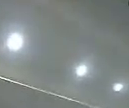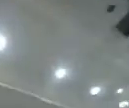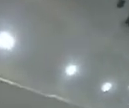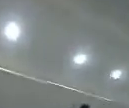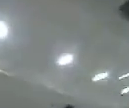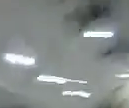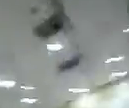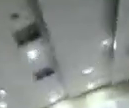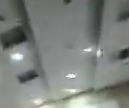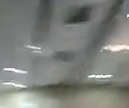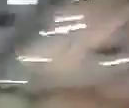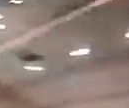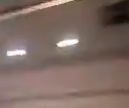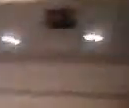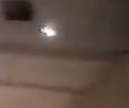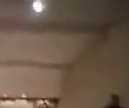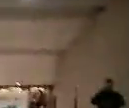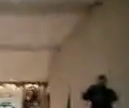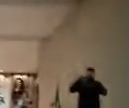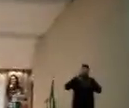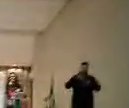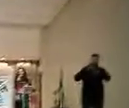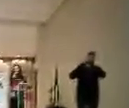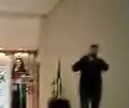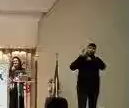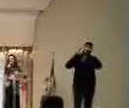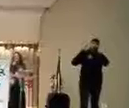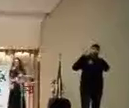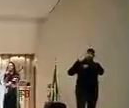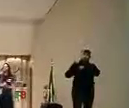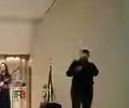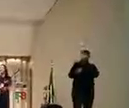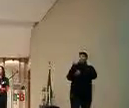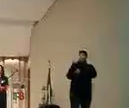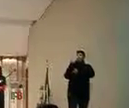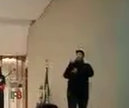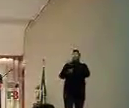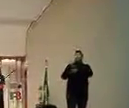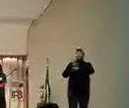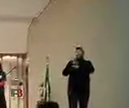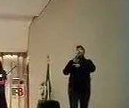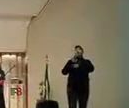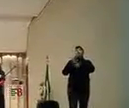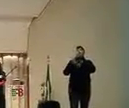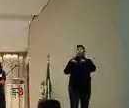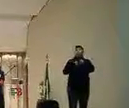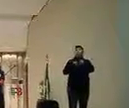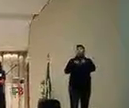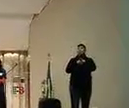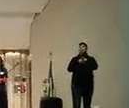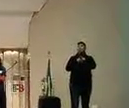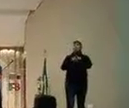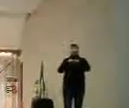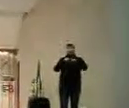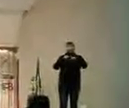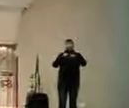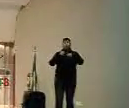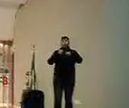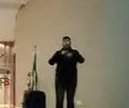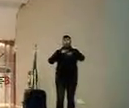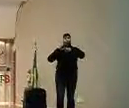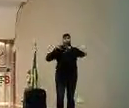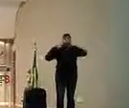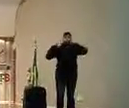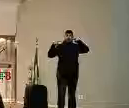ano. Muito bem-vindos. Espero que vocês aproveitem e contribuam também. Precisa desse olhar